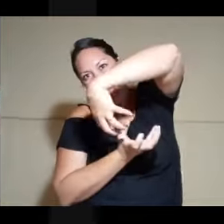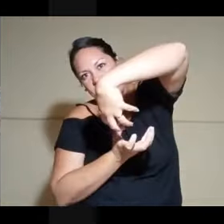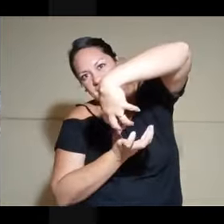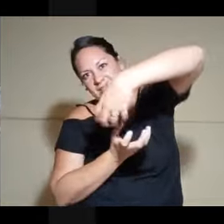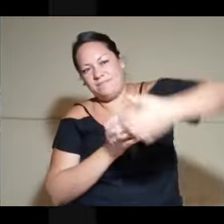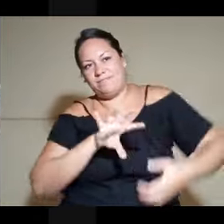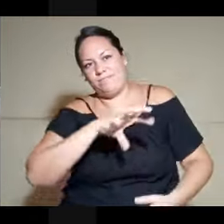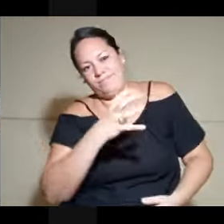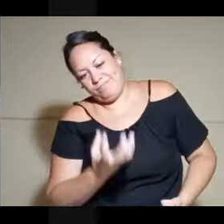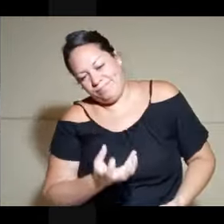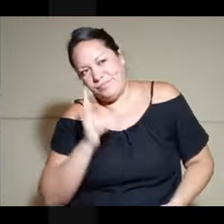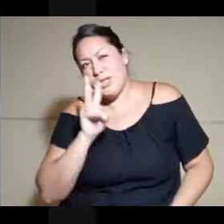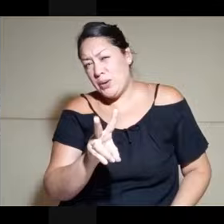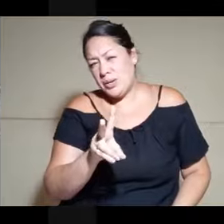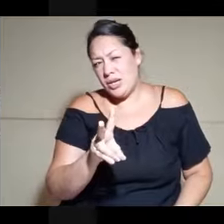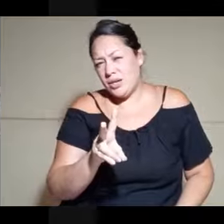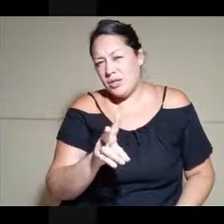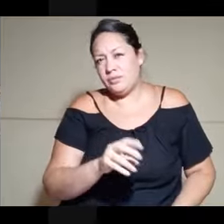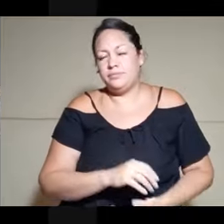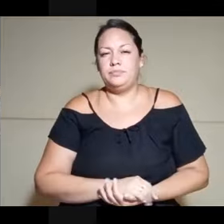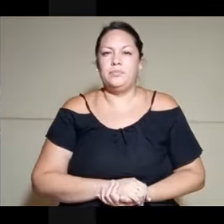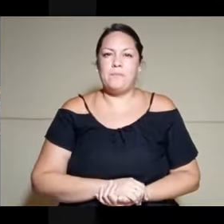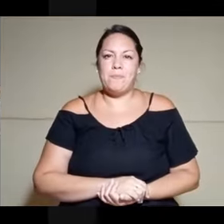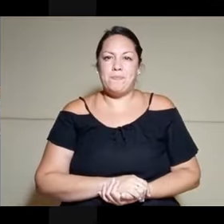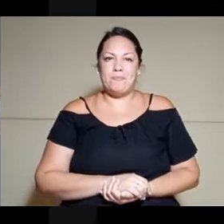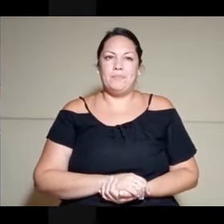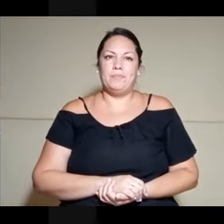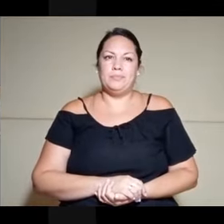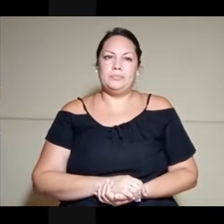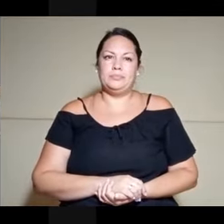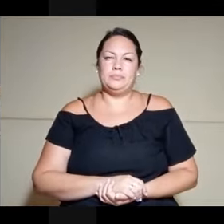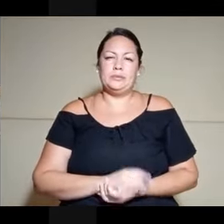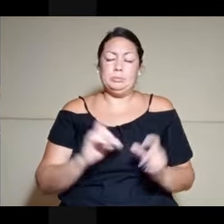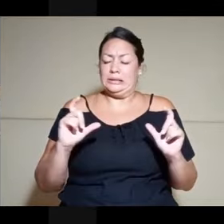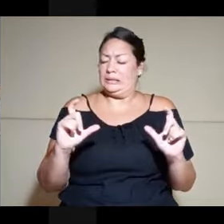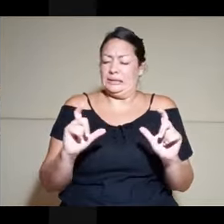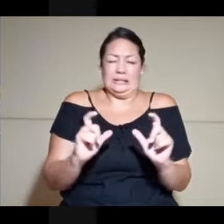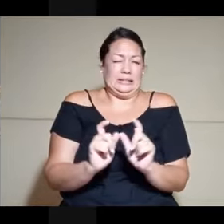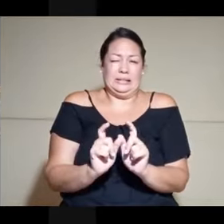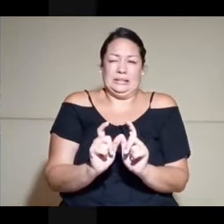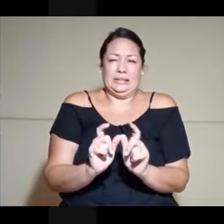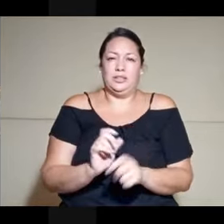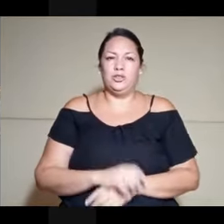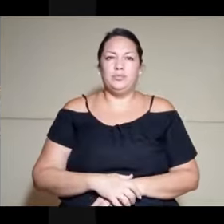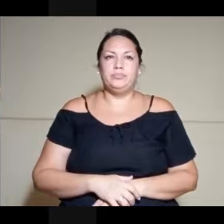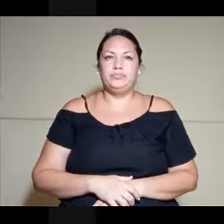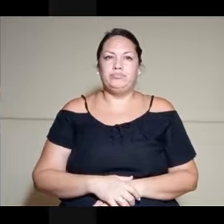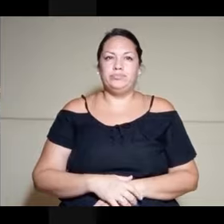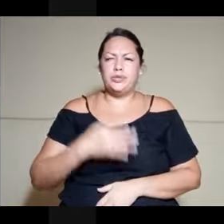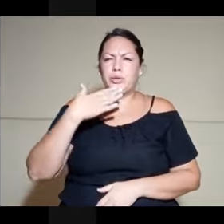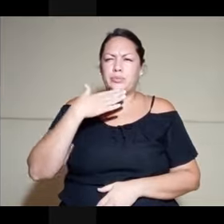abajo. ¿Lo alcanzan a ver? Este es un encéfalo que está al revés. Está cabeza abajo. ¿Lo alcanzan a ver? ¿Lo ven o